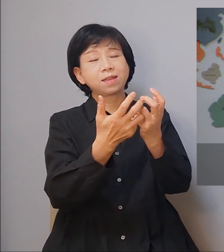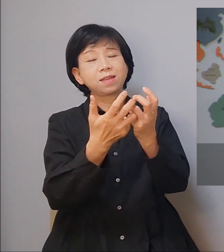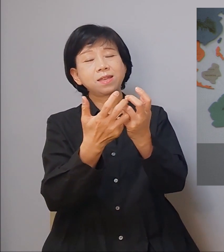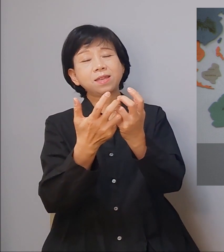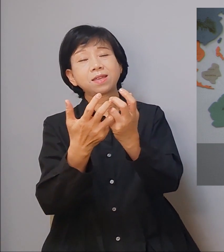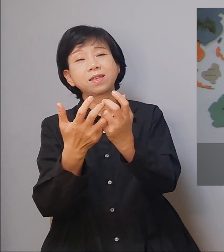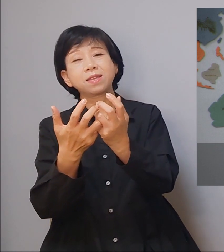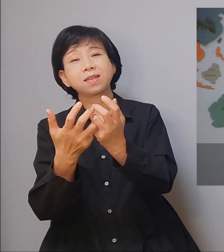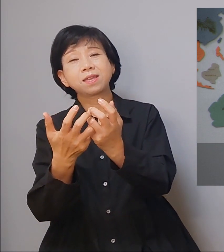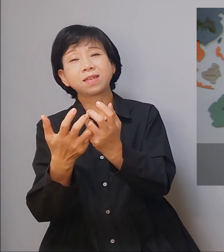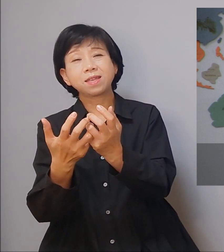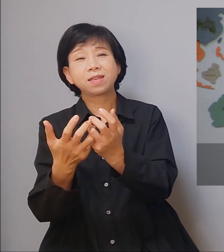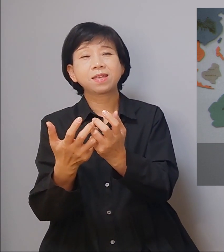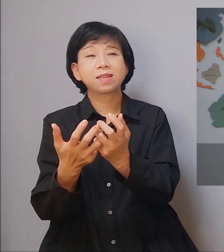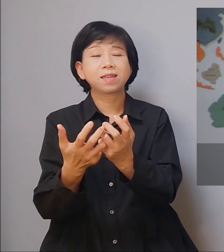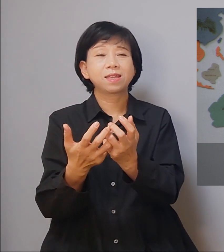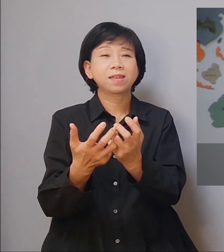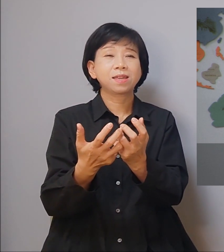충만하네.